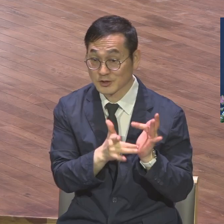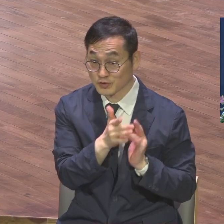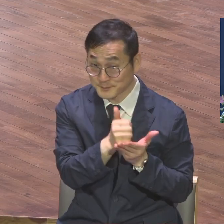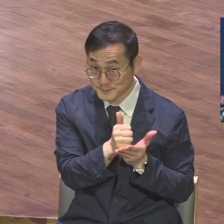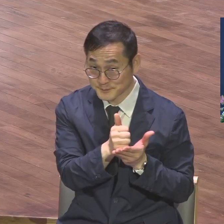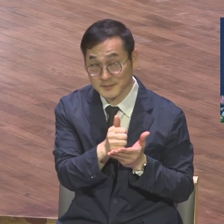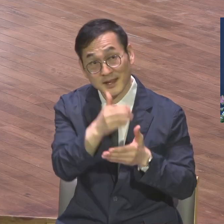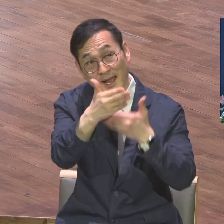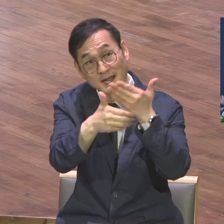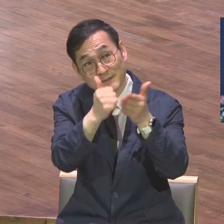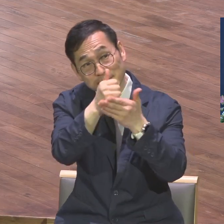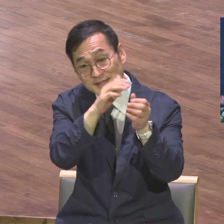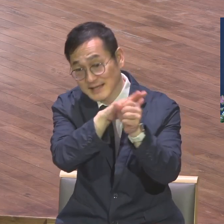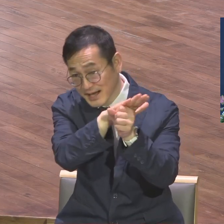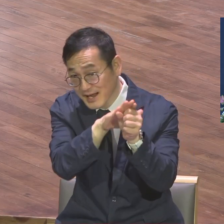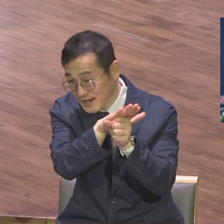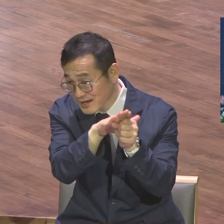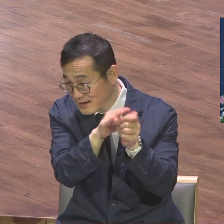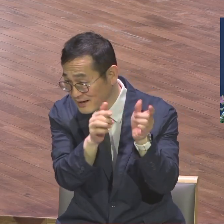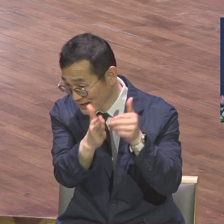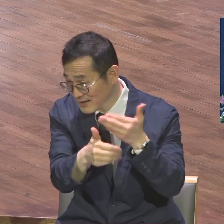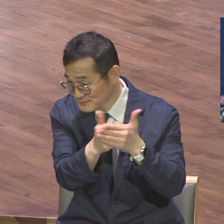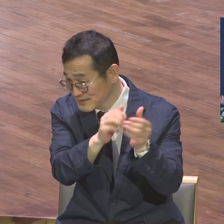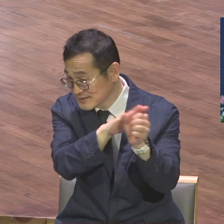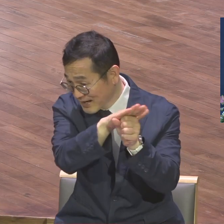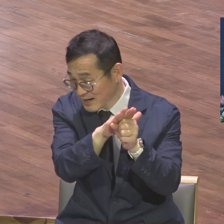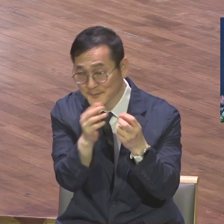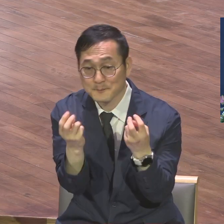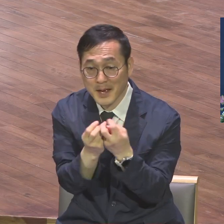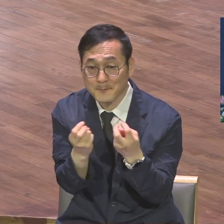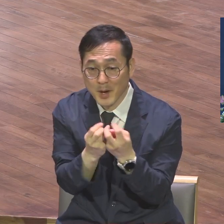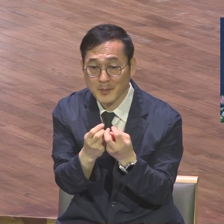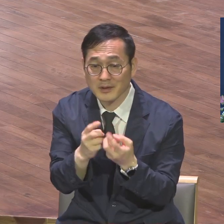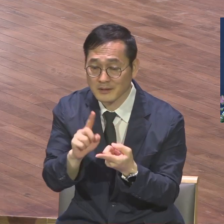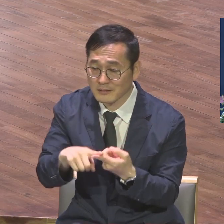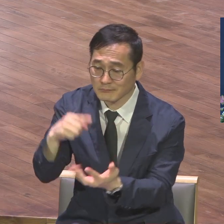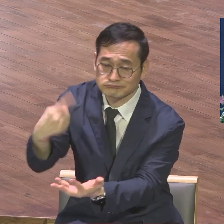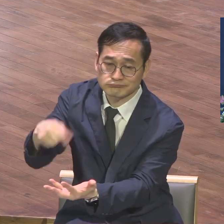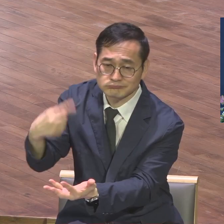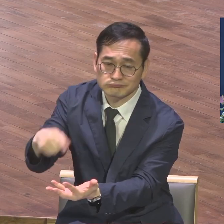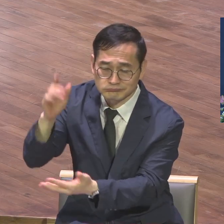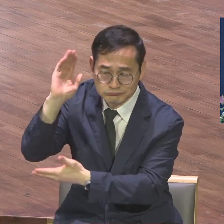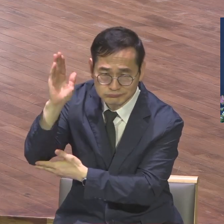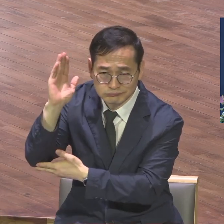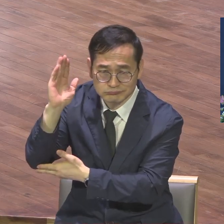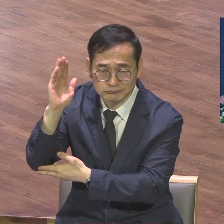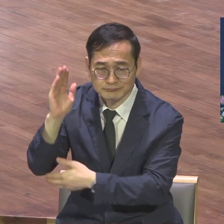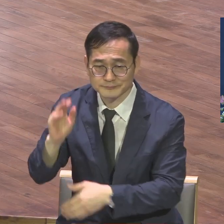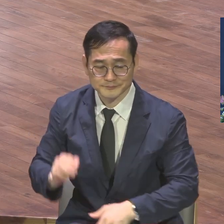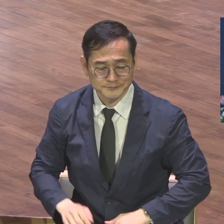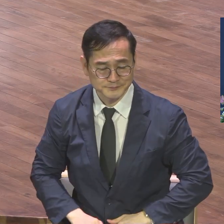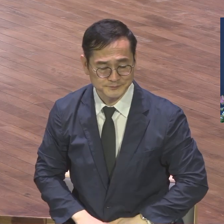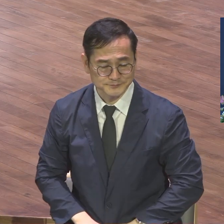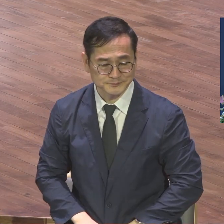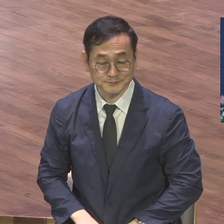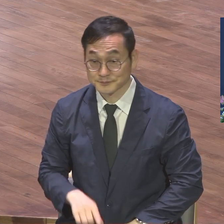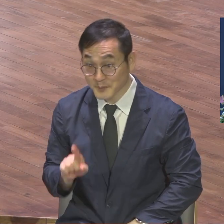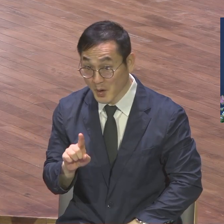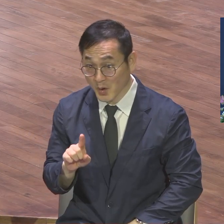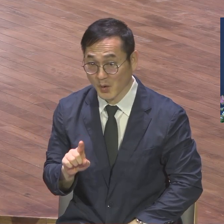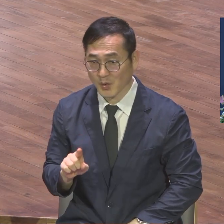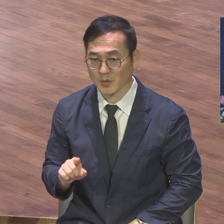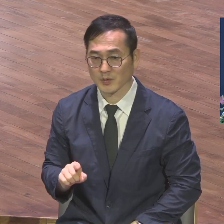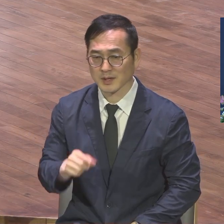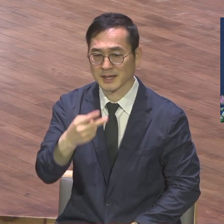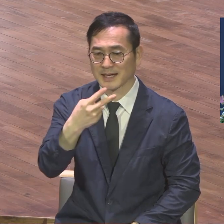하나님을 사랑하는데 어떻게 사랑해야 하는지를 강조하고 있어요. 30절에 보면 다